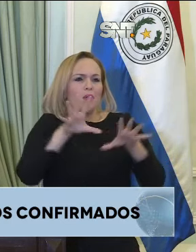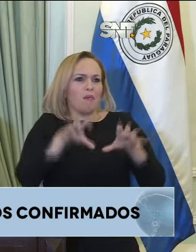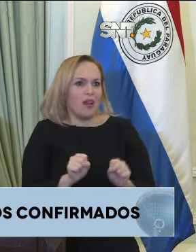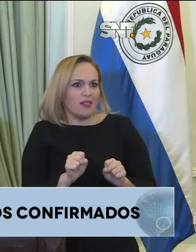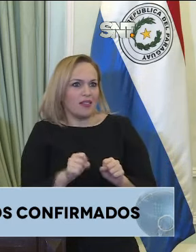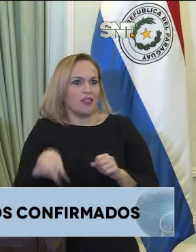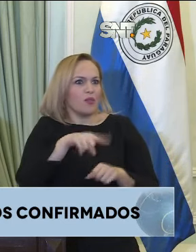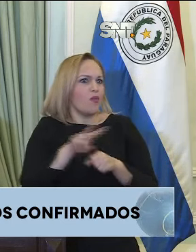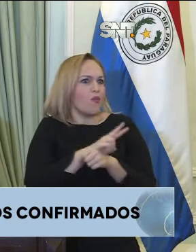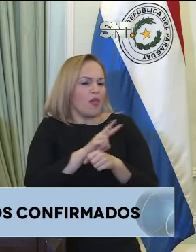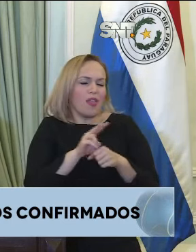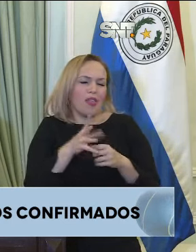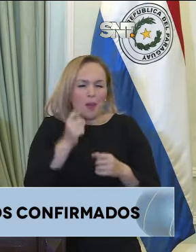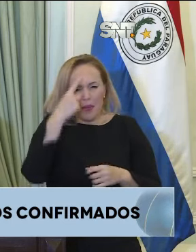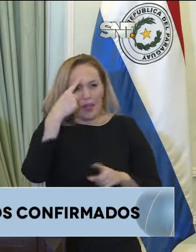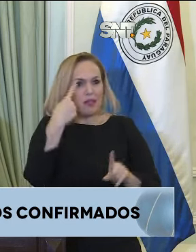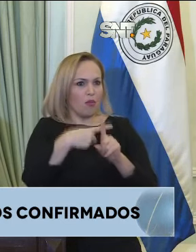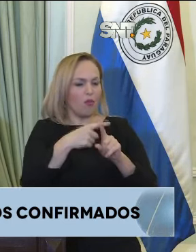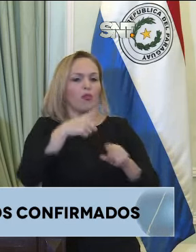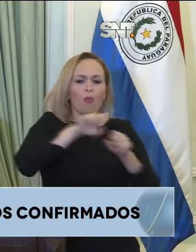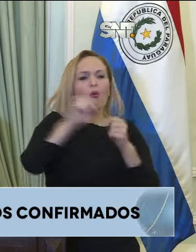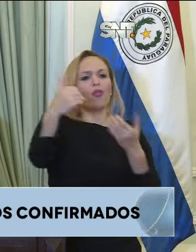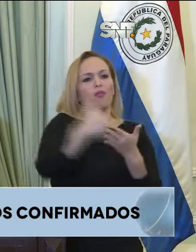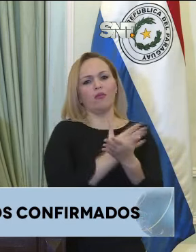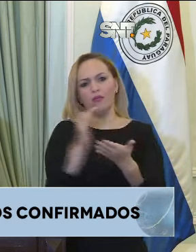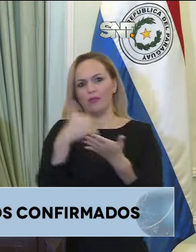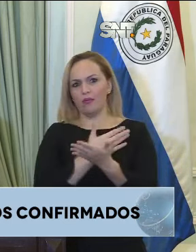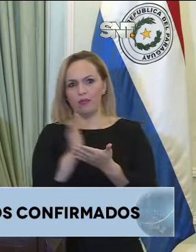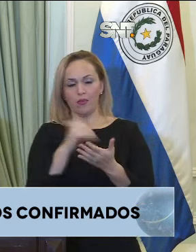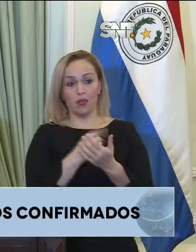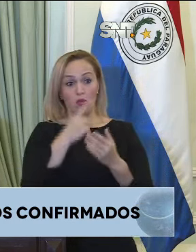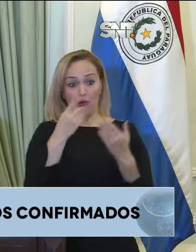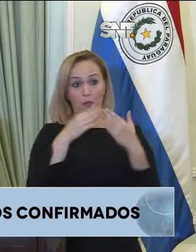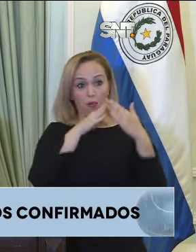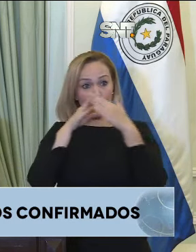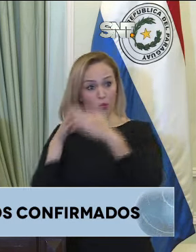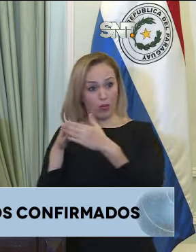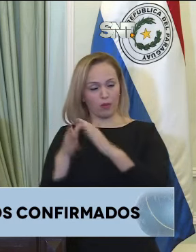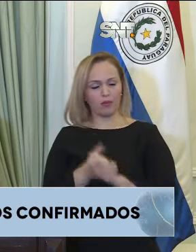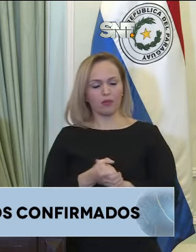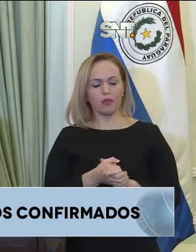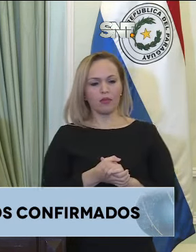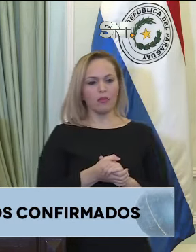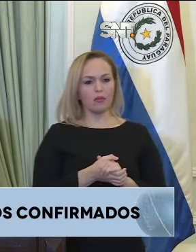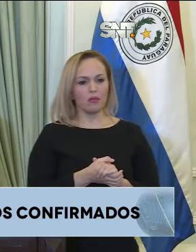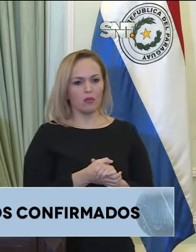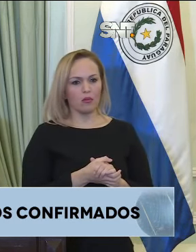manera mitigada y es ahí donde podemos colaborar todos. ¿Los trabajadores que están exceptuados en el decreto